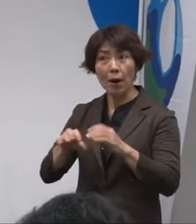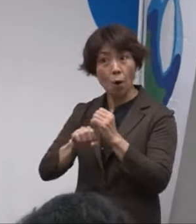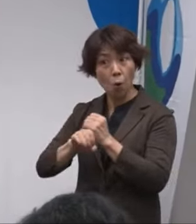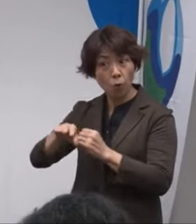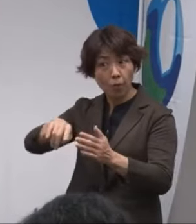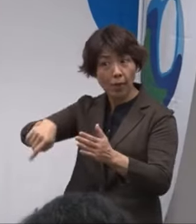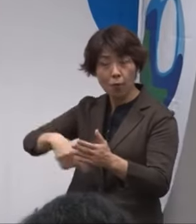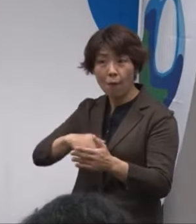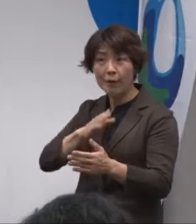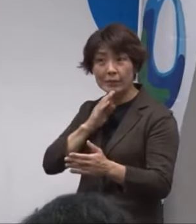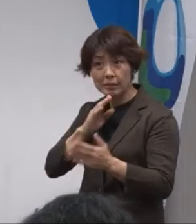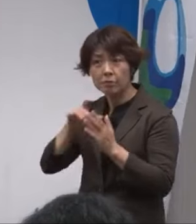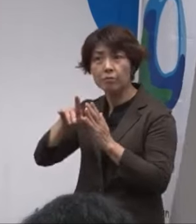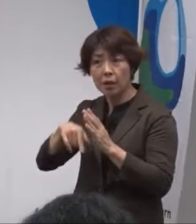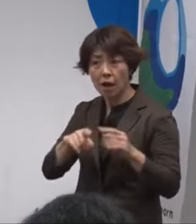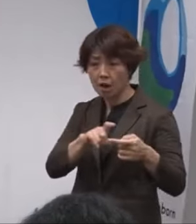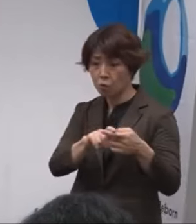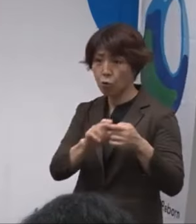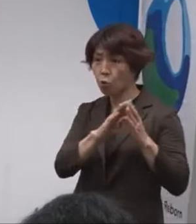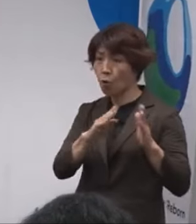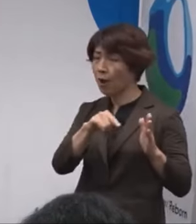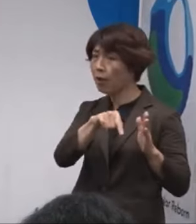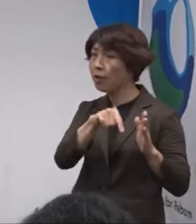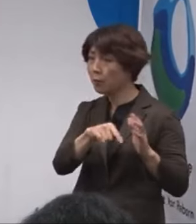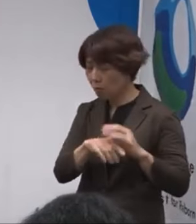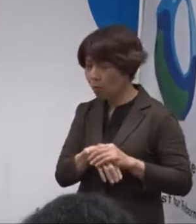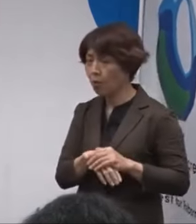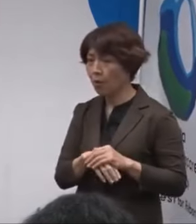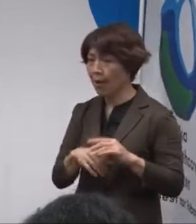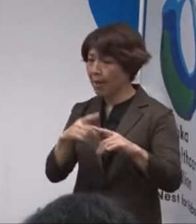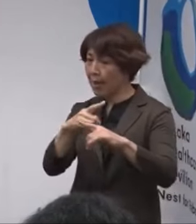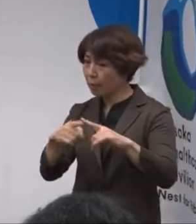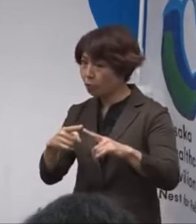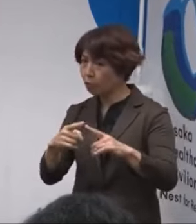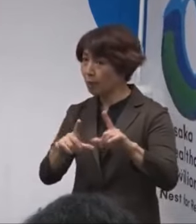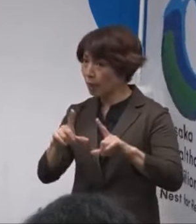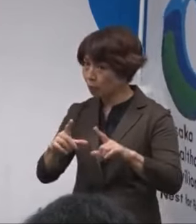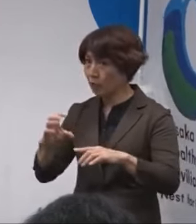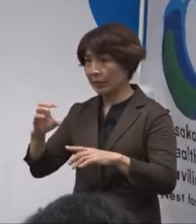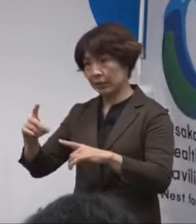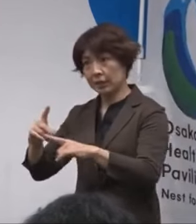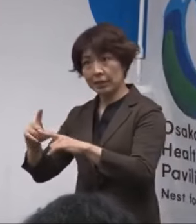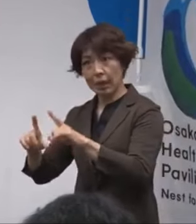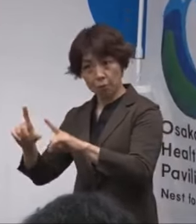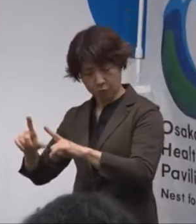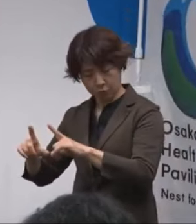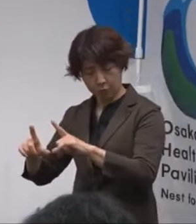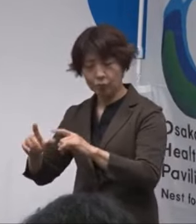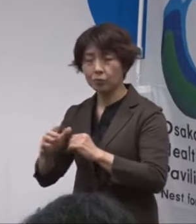ば、協会とすれば、X タイプ、C タイプというのを非常に